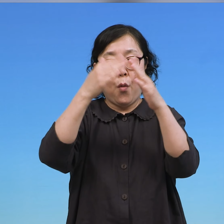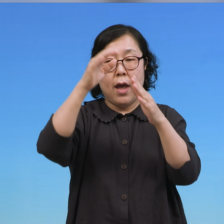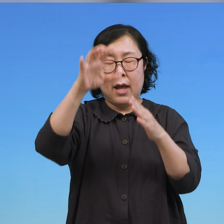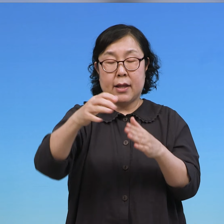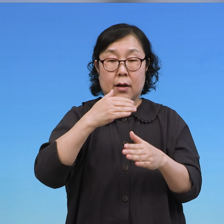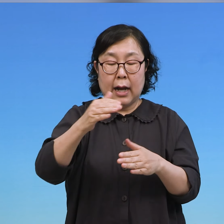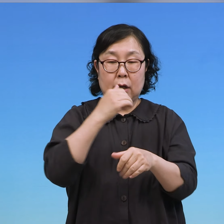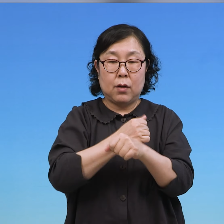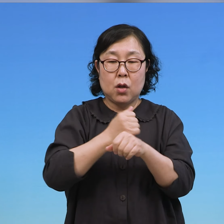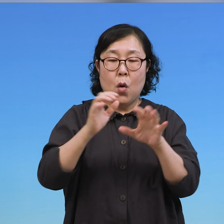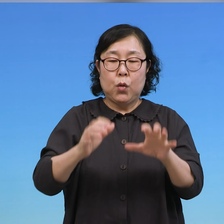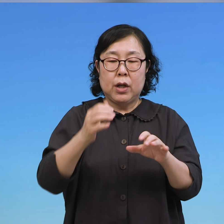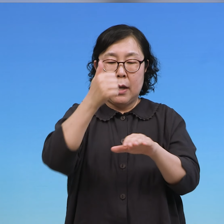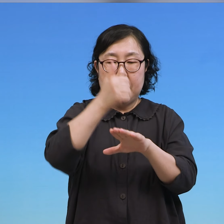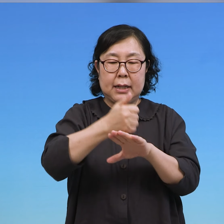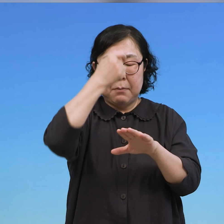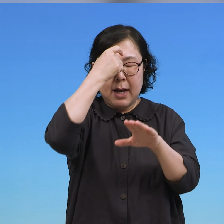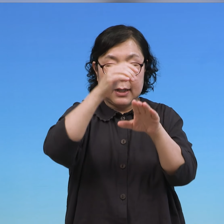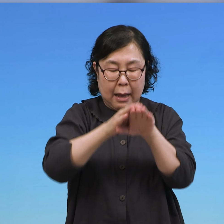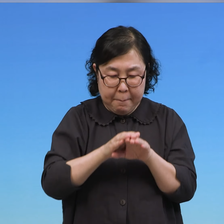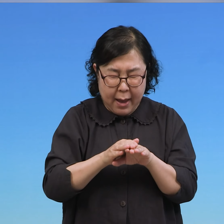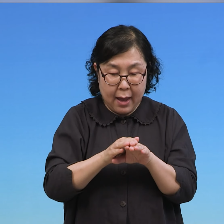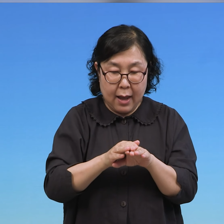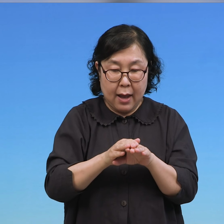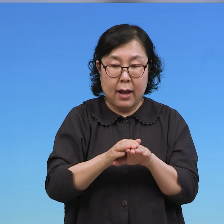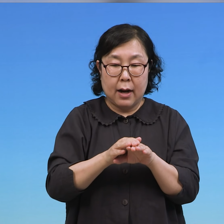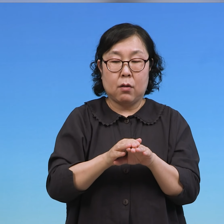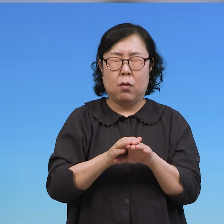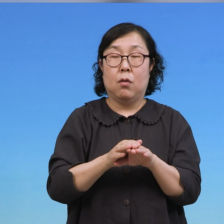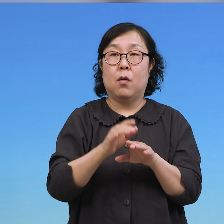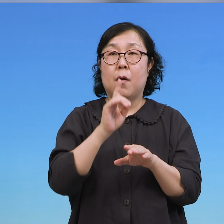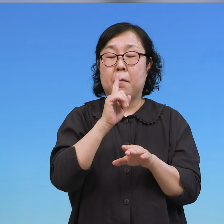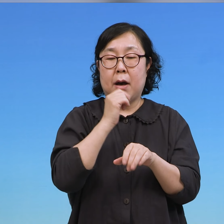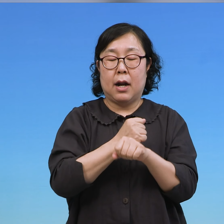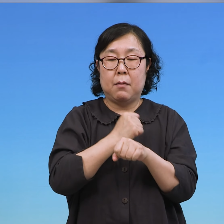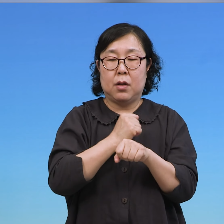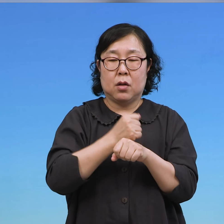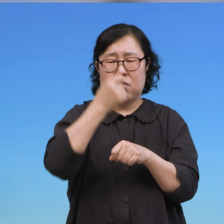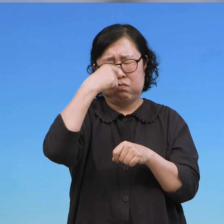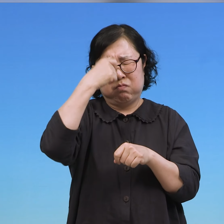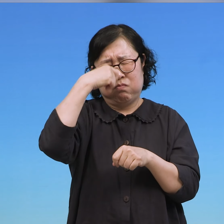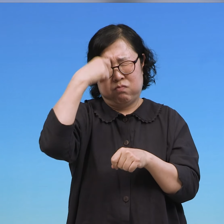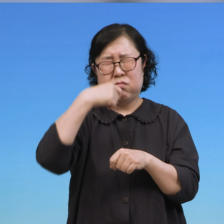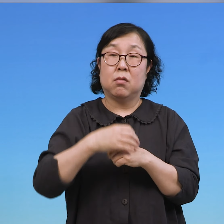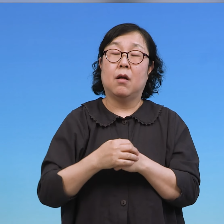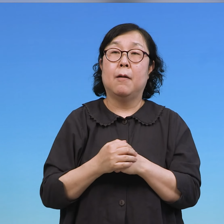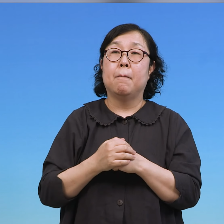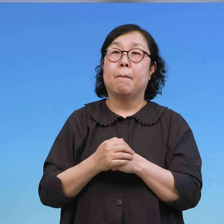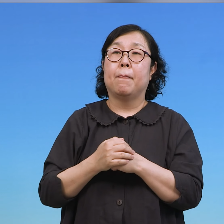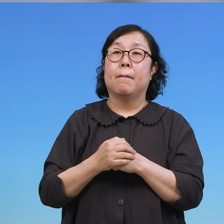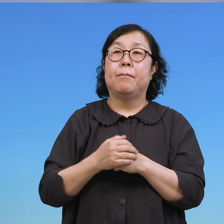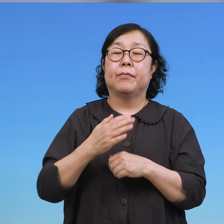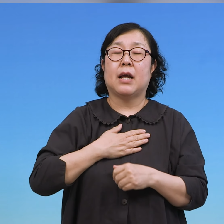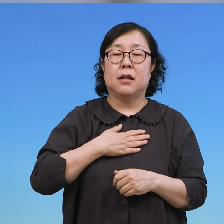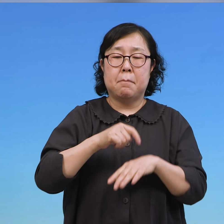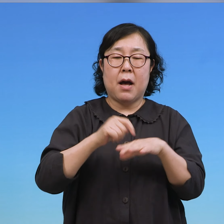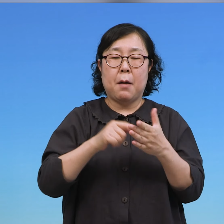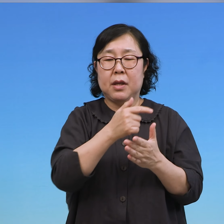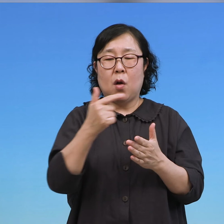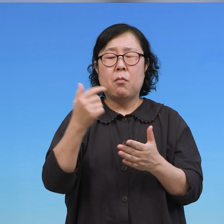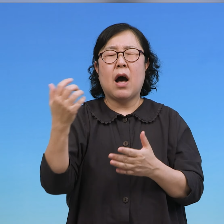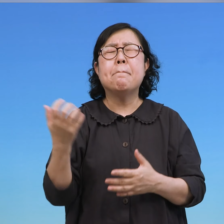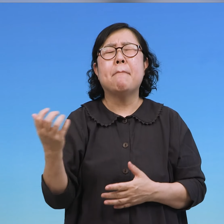해서 이제 오늘이 이게 마지막 예배입니다. 그러면서 울더래요. 그 얘기를 들으면서 제 마음이